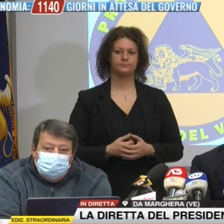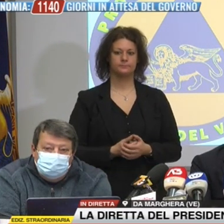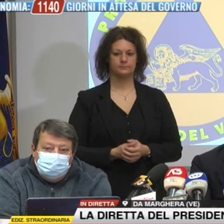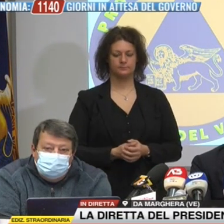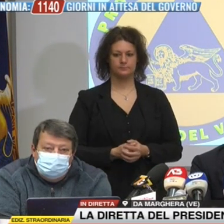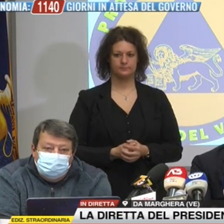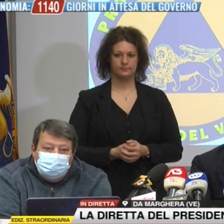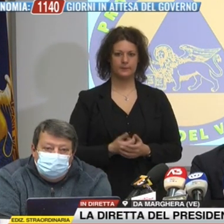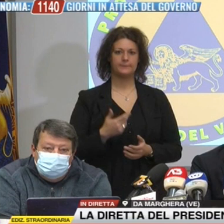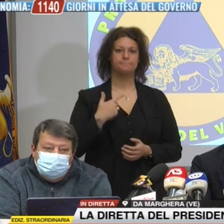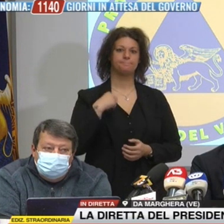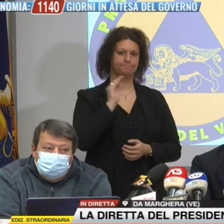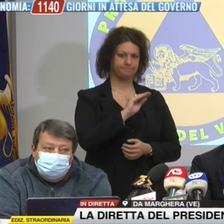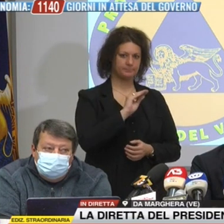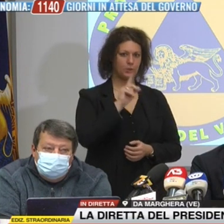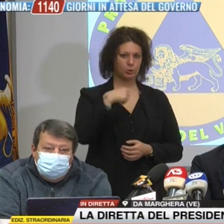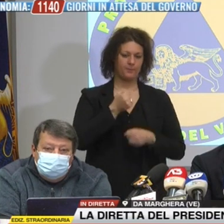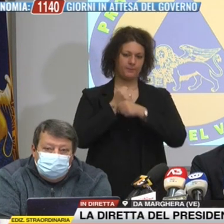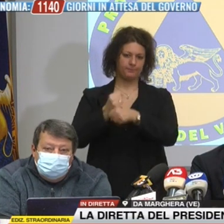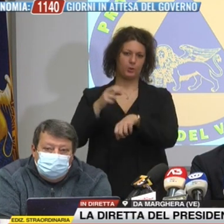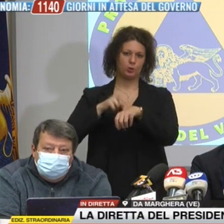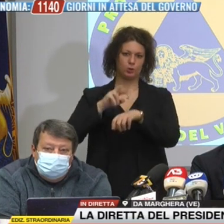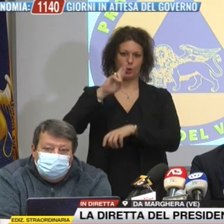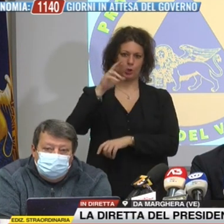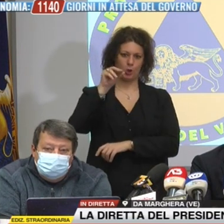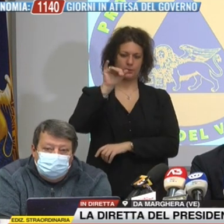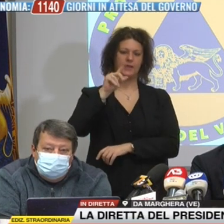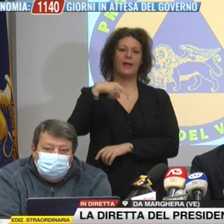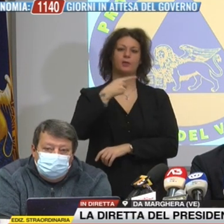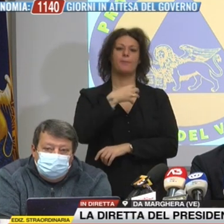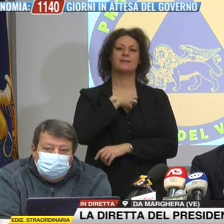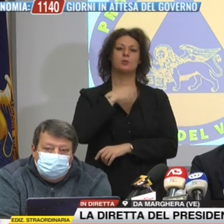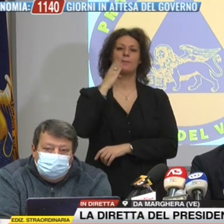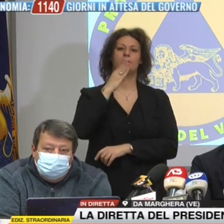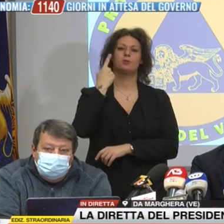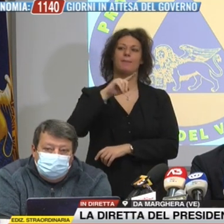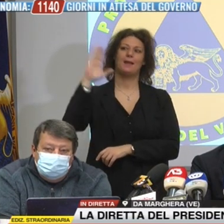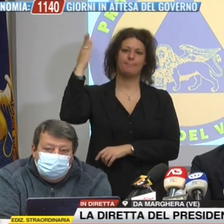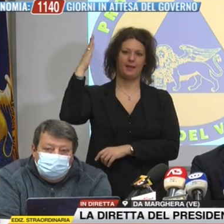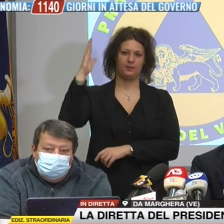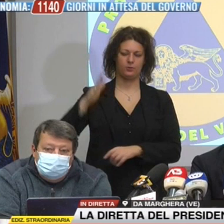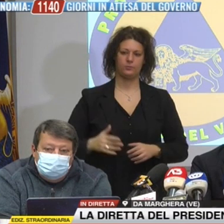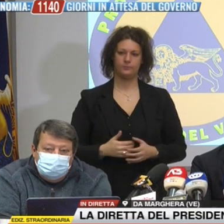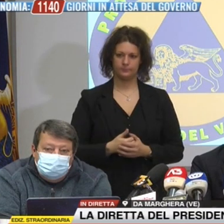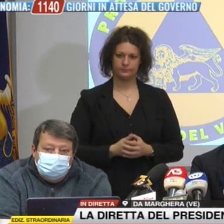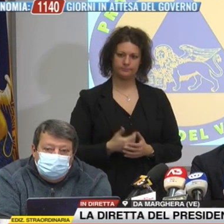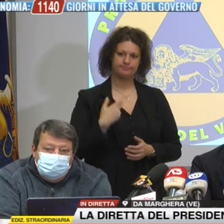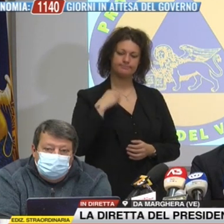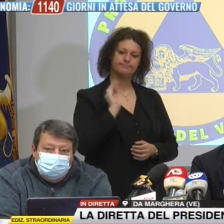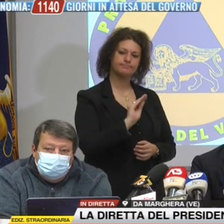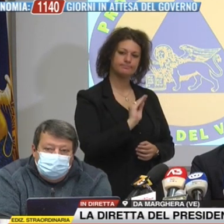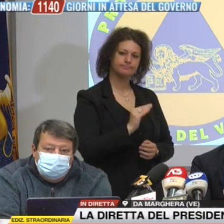E poi l'assessore Botacini che vi dà il resoconto sulla calamità. Al volo, volevo chiedere se poi siete